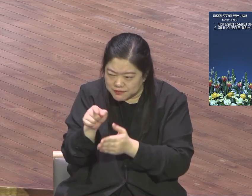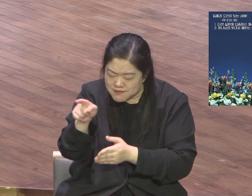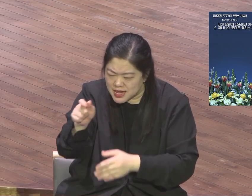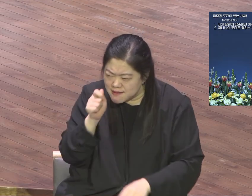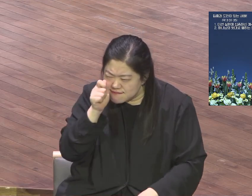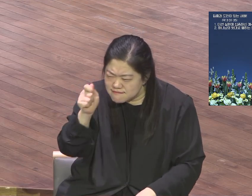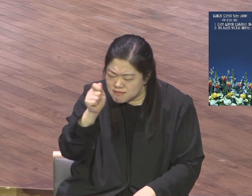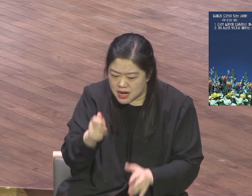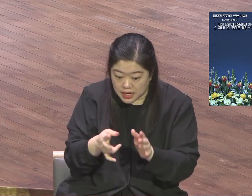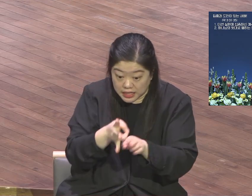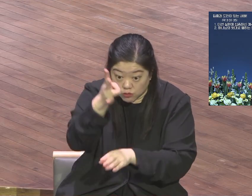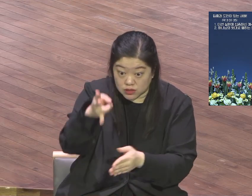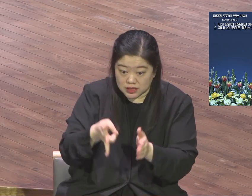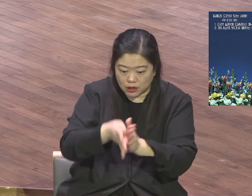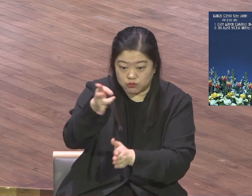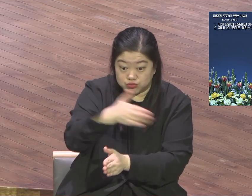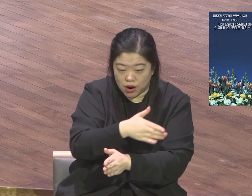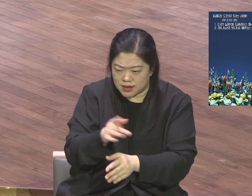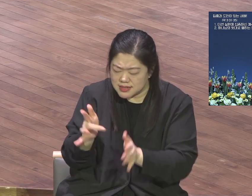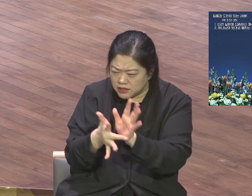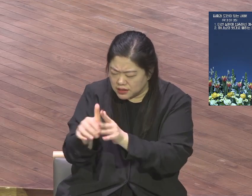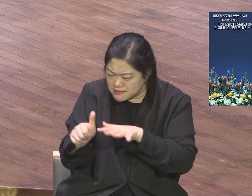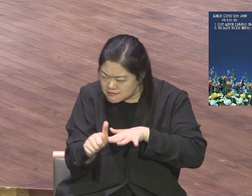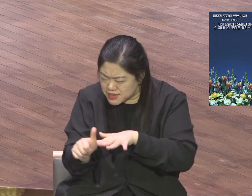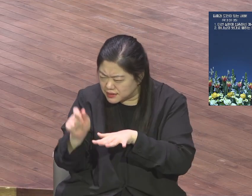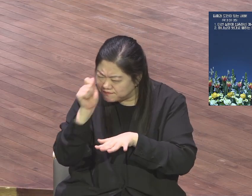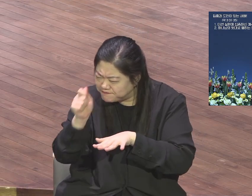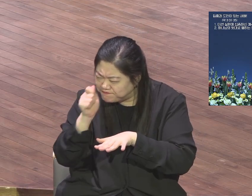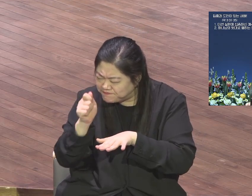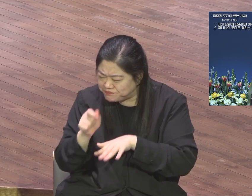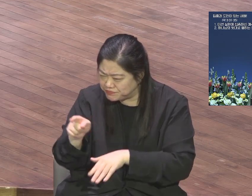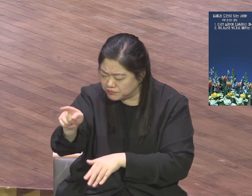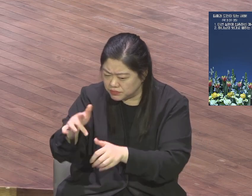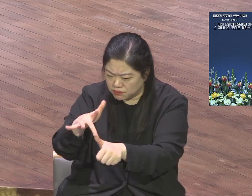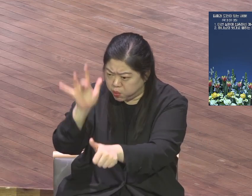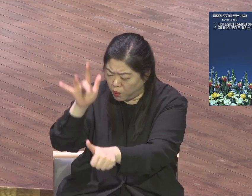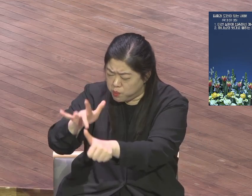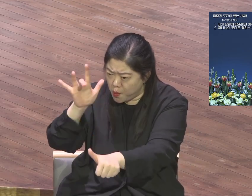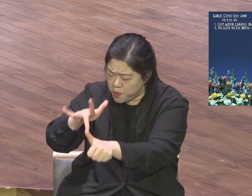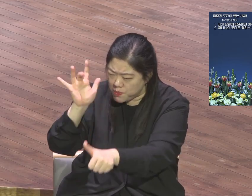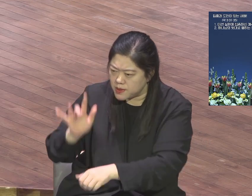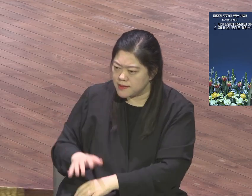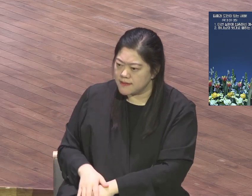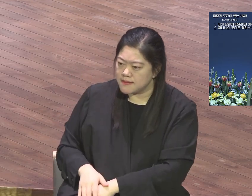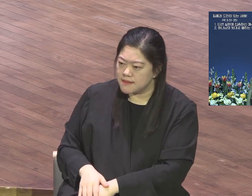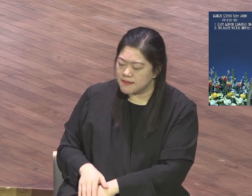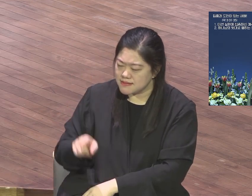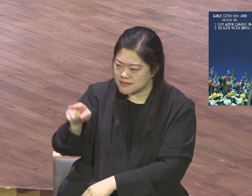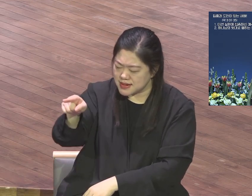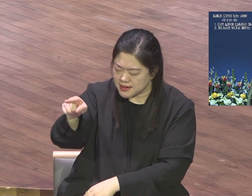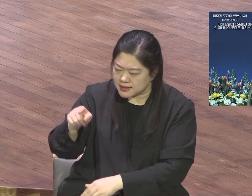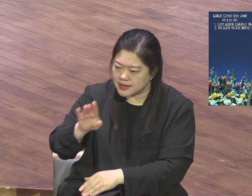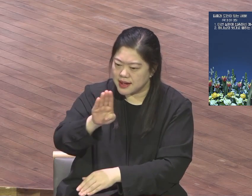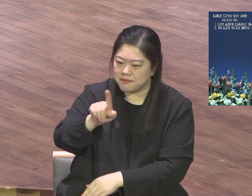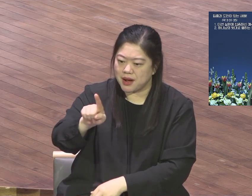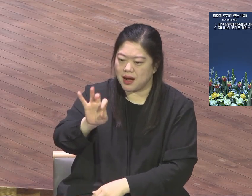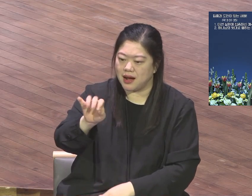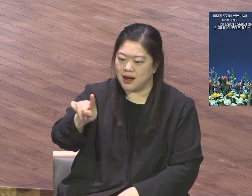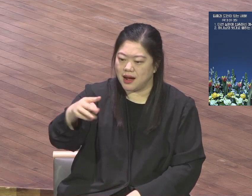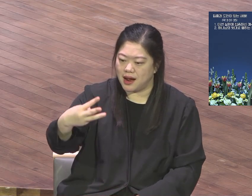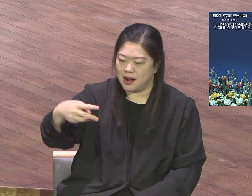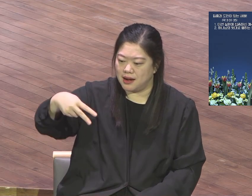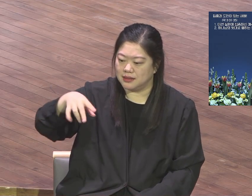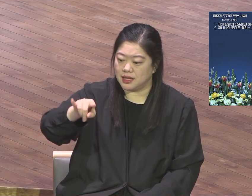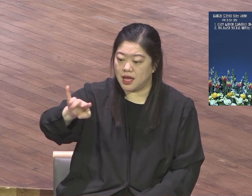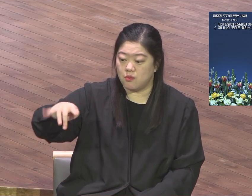서기관들이 예수님이 귀신의 왕 바알세불의 힘을 힘입어 귀신을 쫓아낸다고 모함을 합니다. 이때 예수님께서